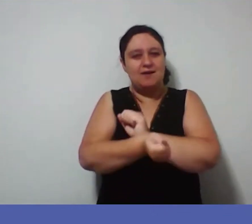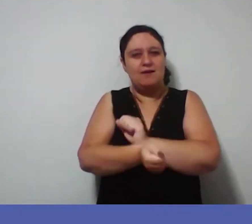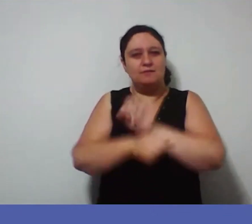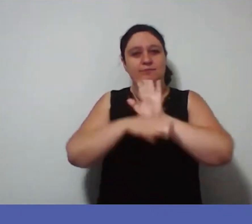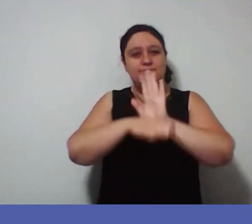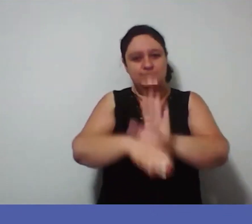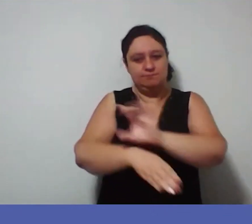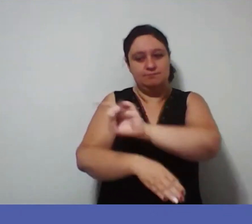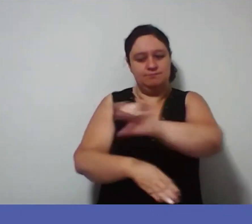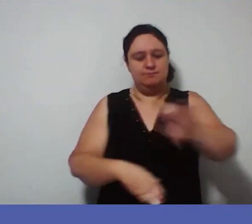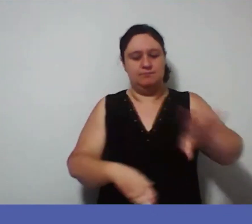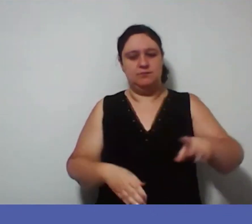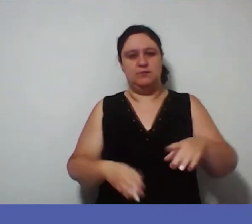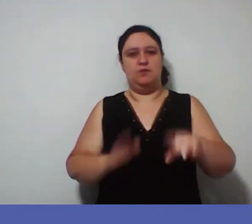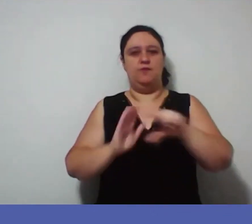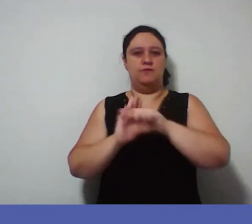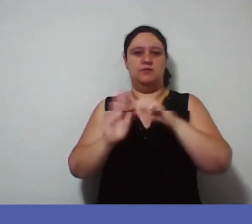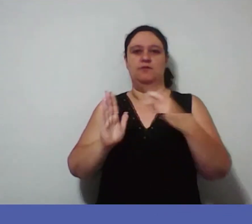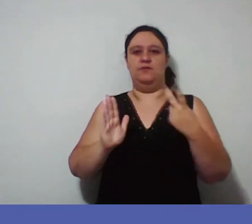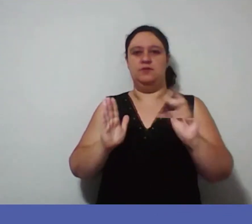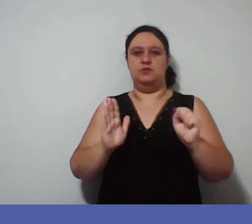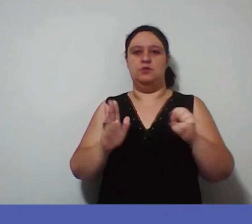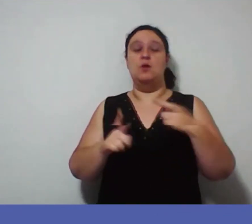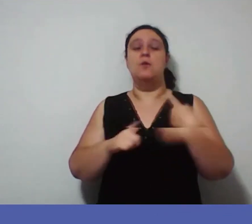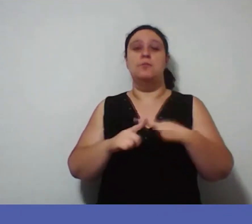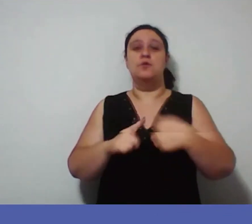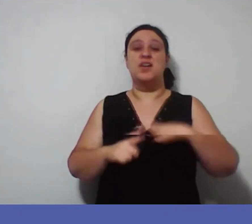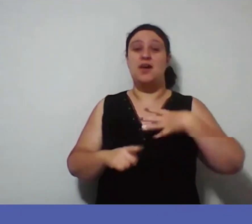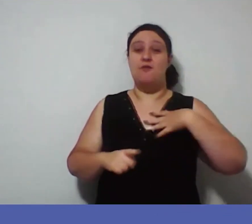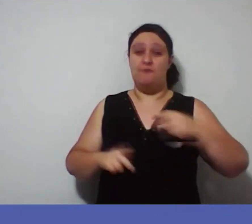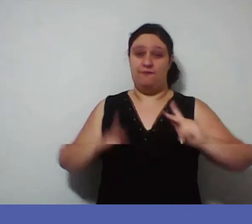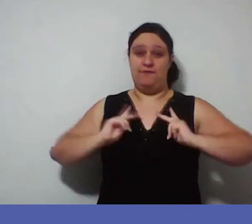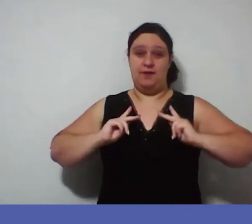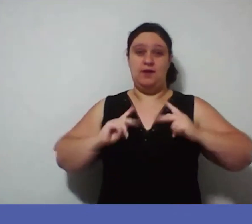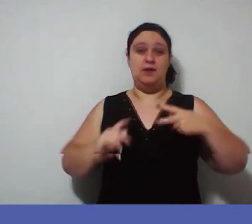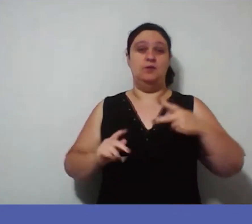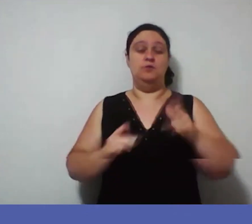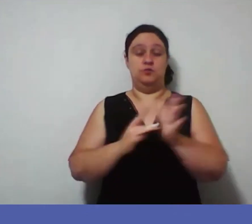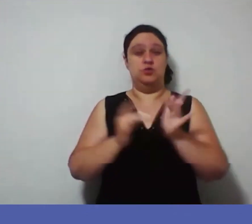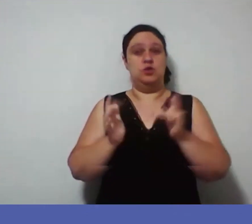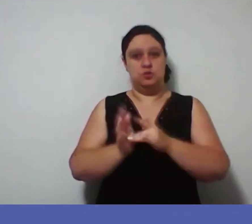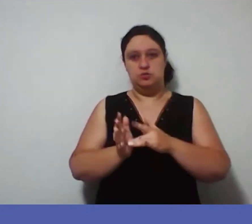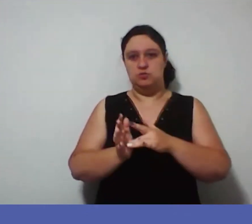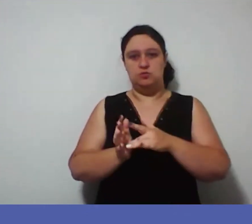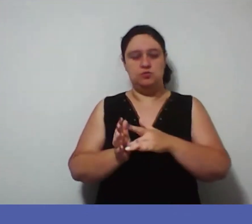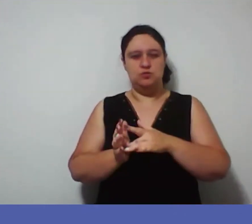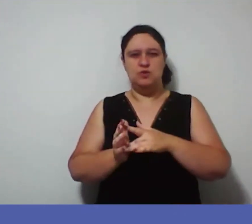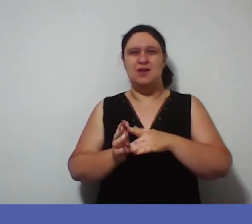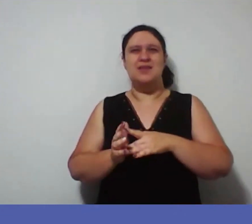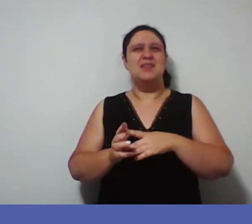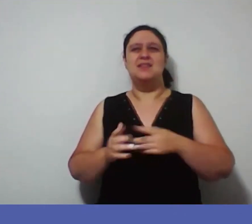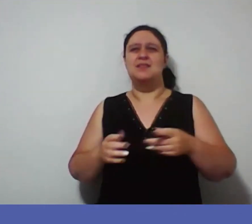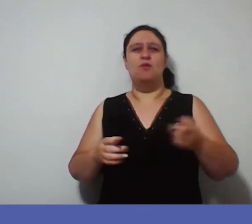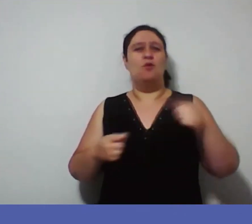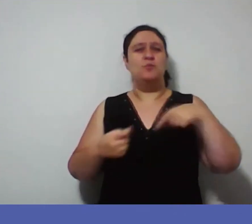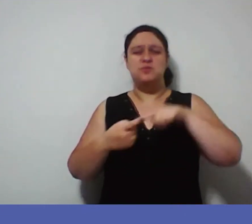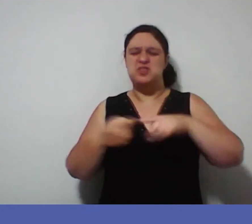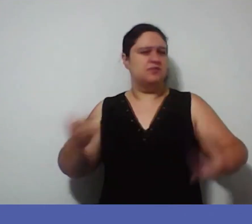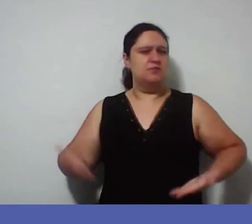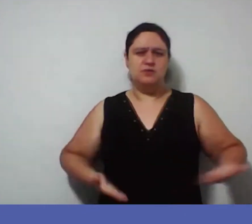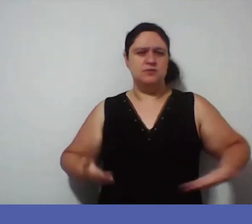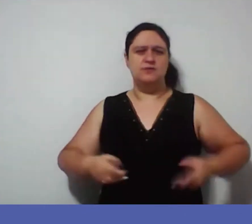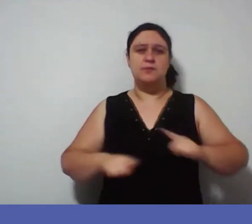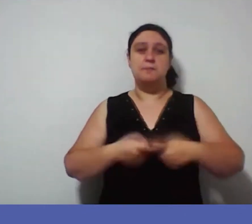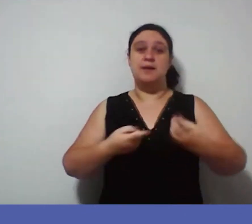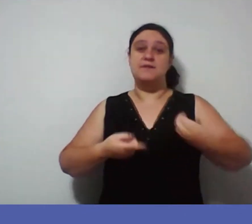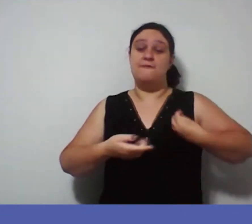Filho do Homem não veio para ser servido, mas para servir e dar a vida em resgate de muitos.